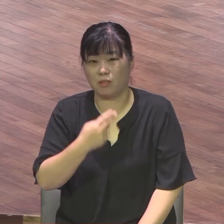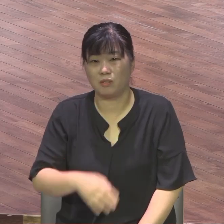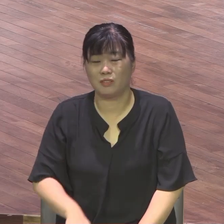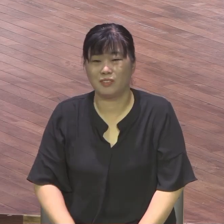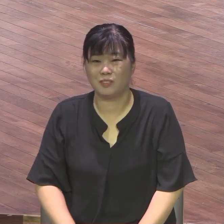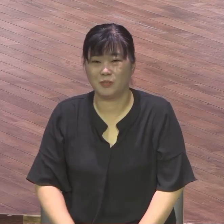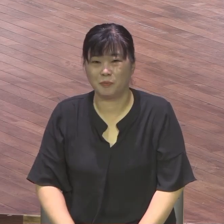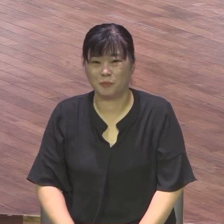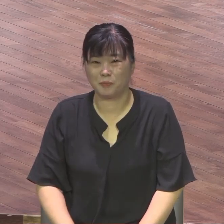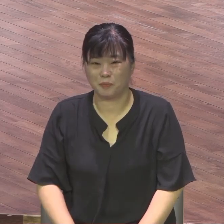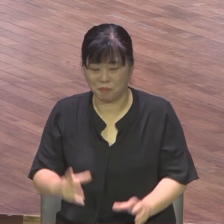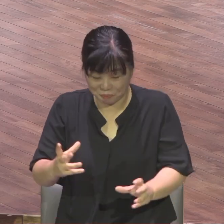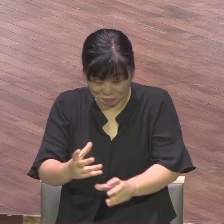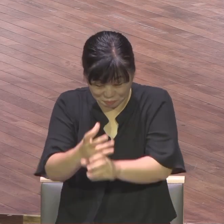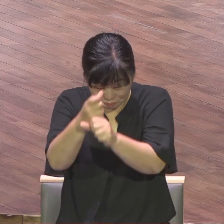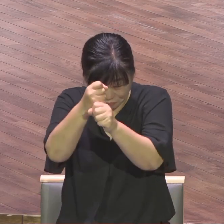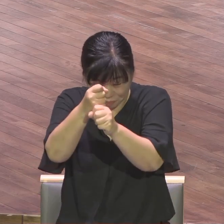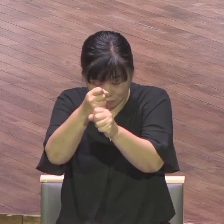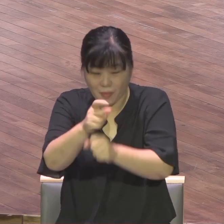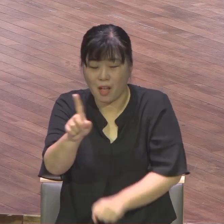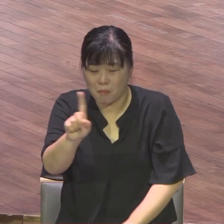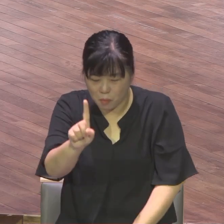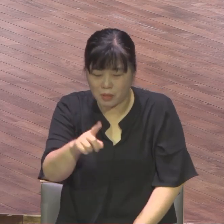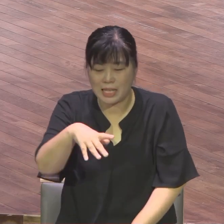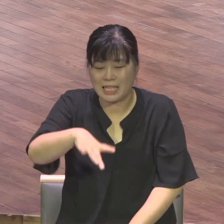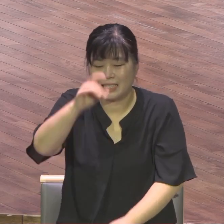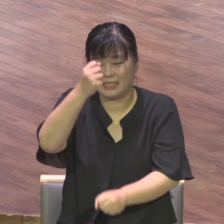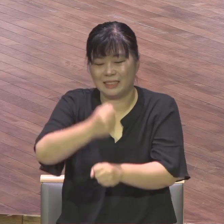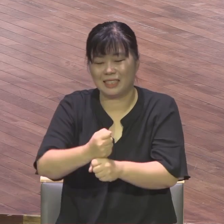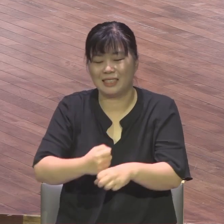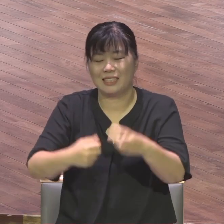한마디로 딱 말하면 창세기 3장에 자기 중심적 삶.